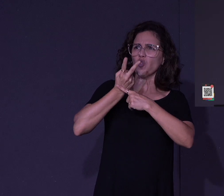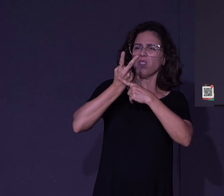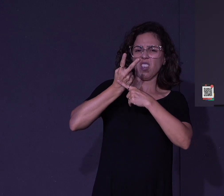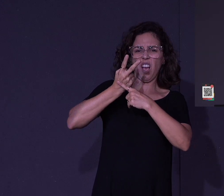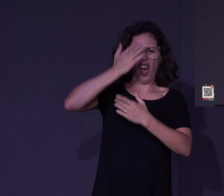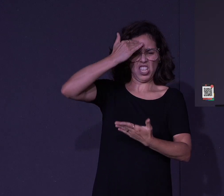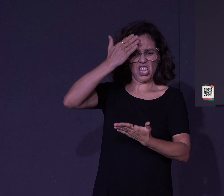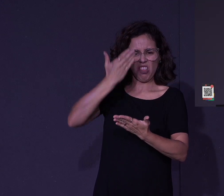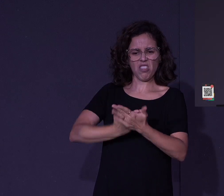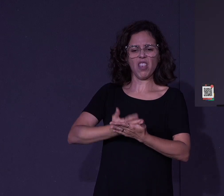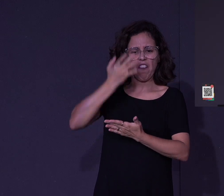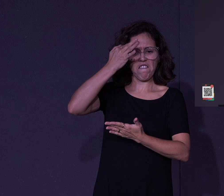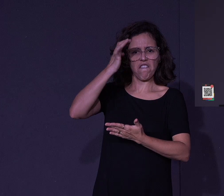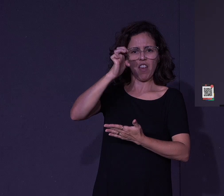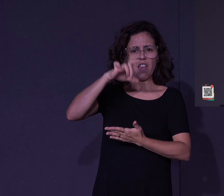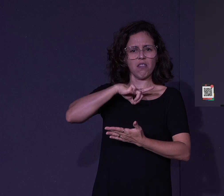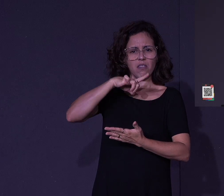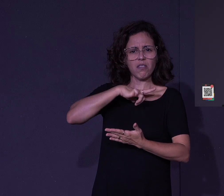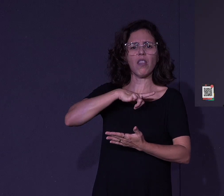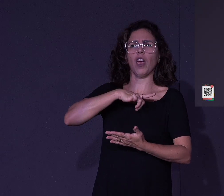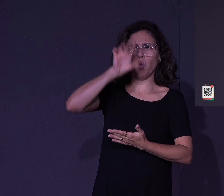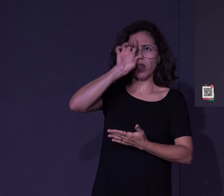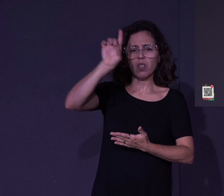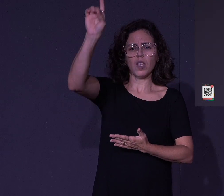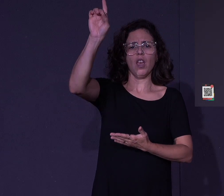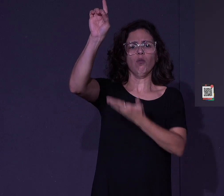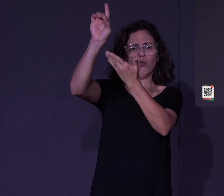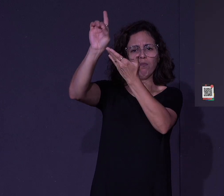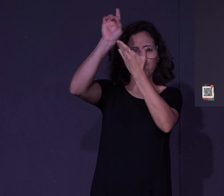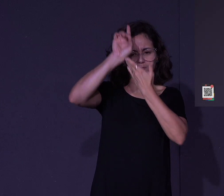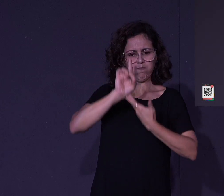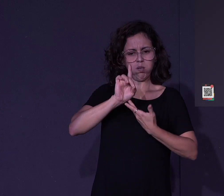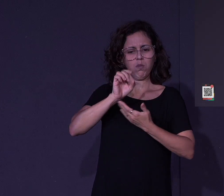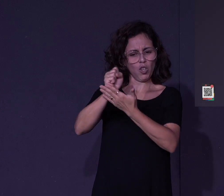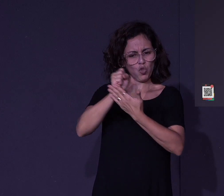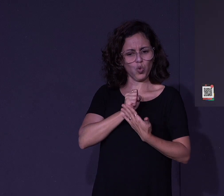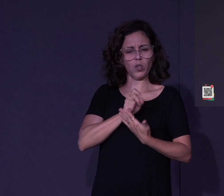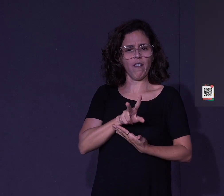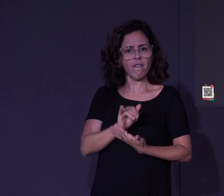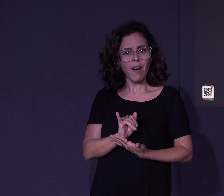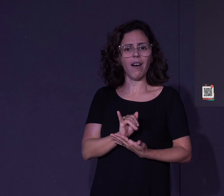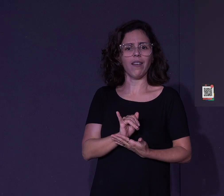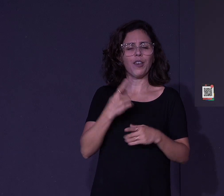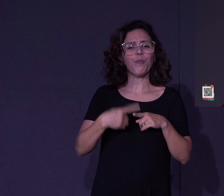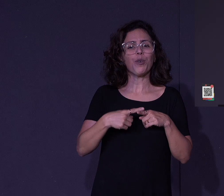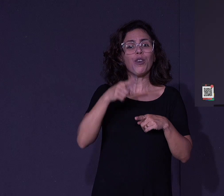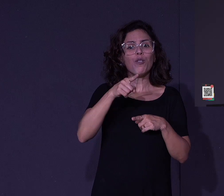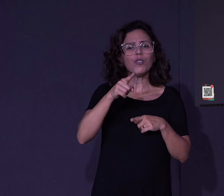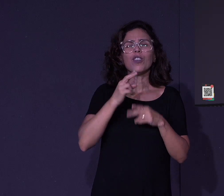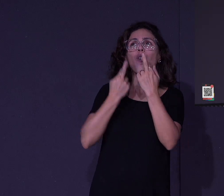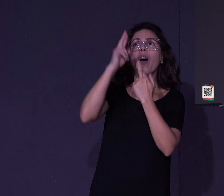porque a sua necessidade é real. Você não vive uma vida de superficialidades, uma